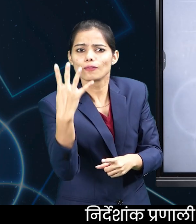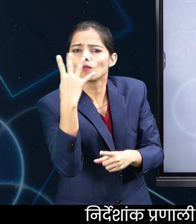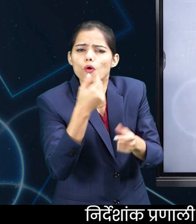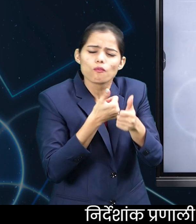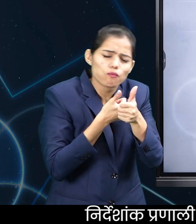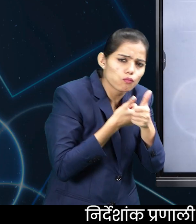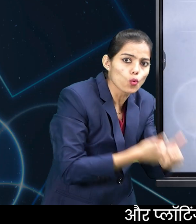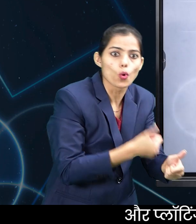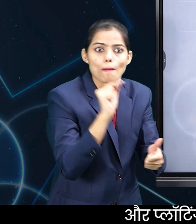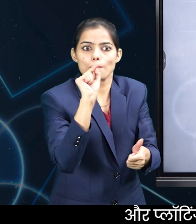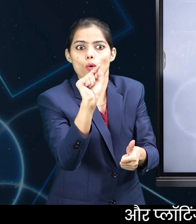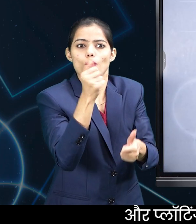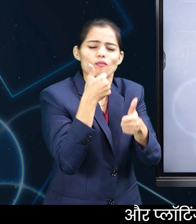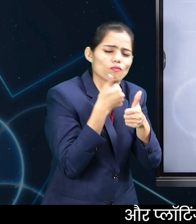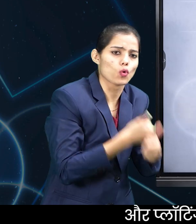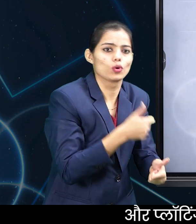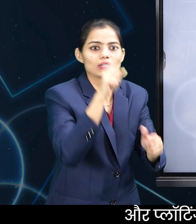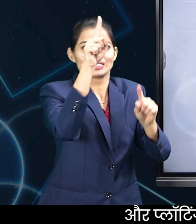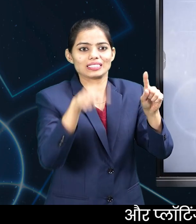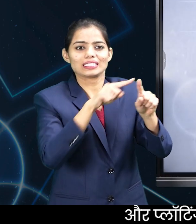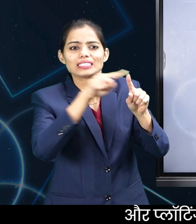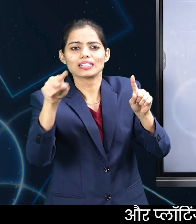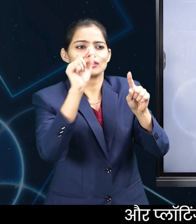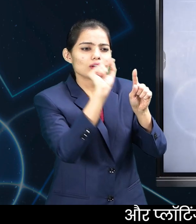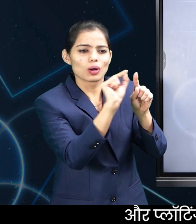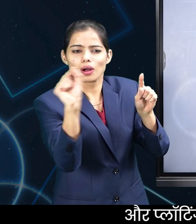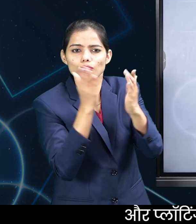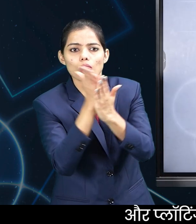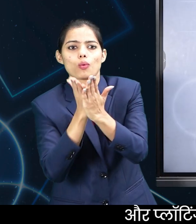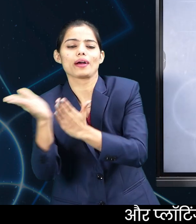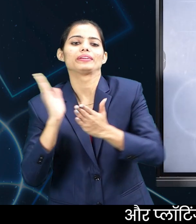निर्दिष्ट करना और प्लॉटिंग तकनीकों का पालन करना शामिल है।